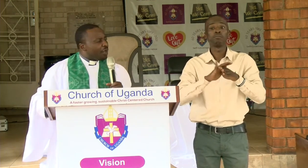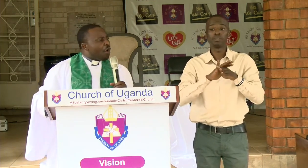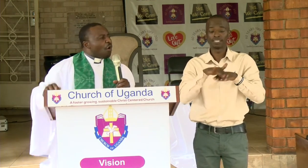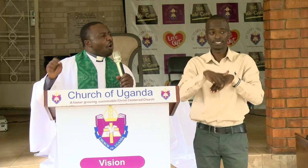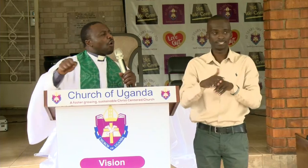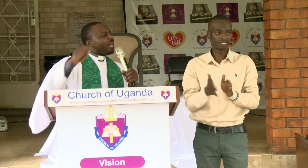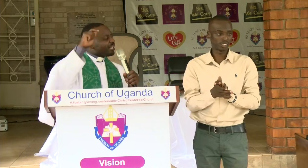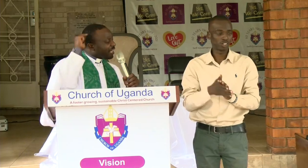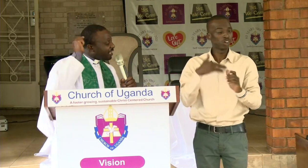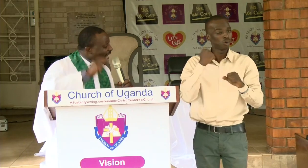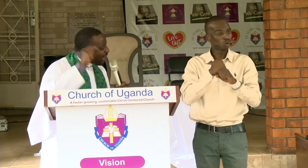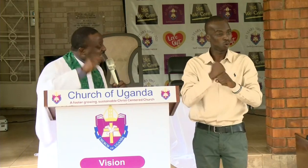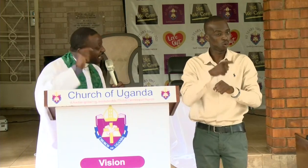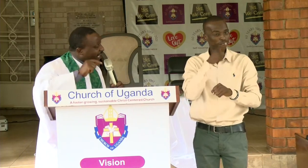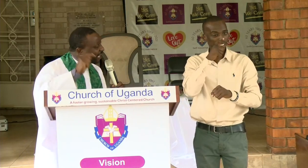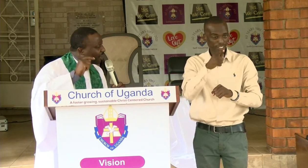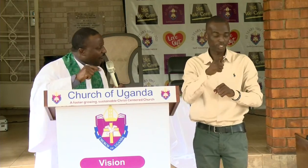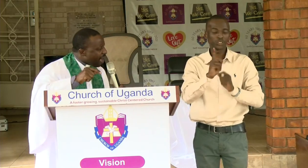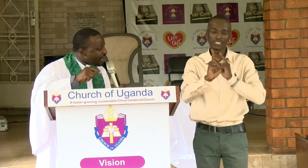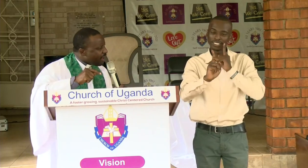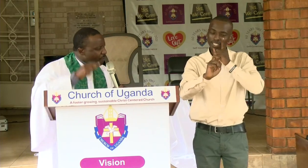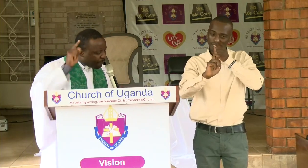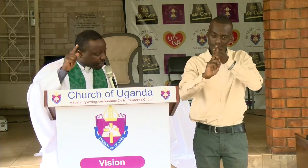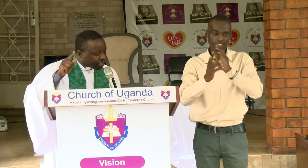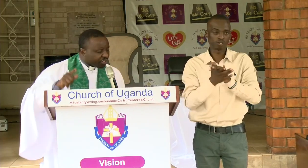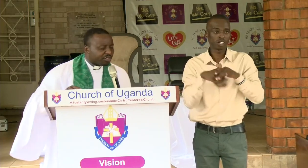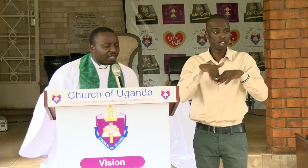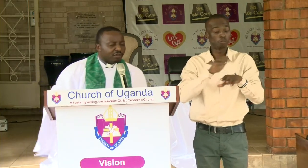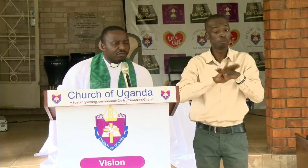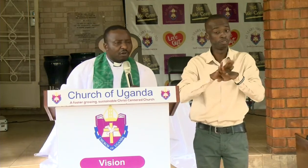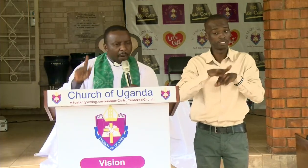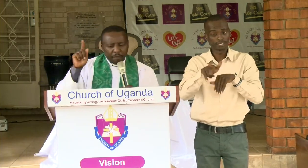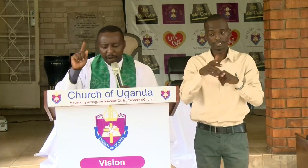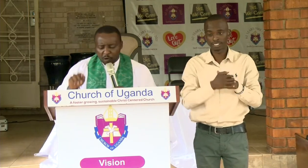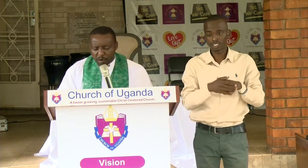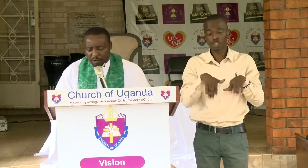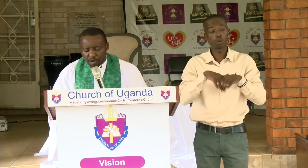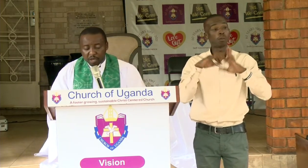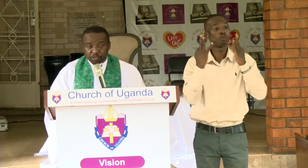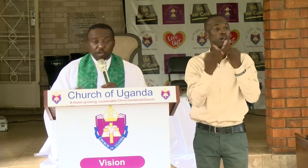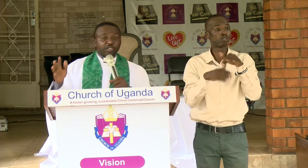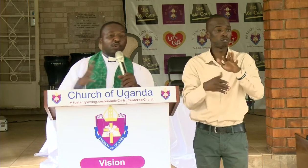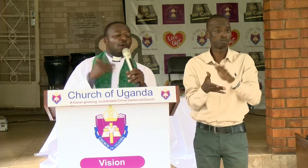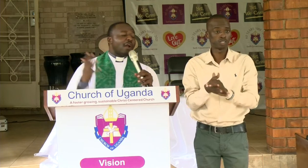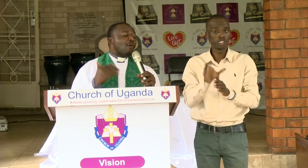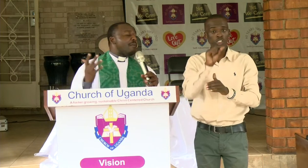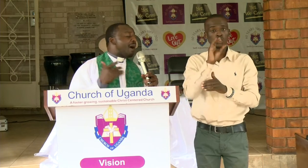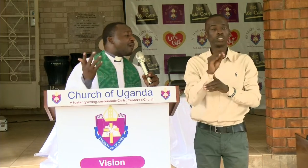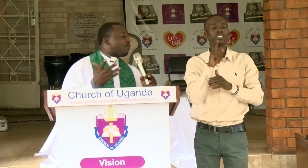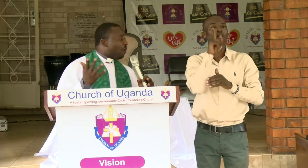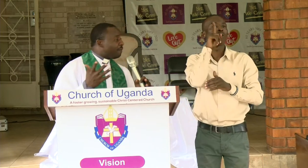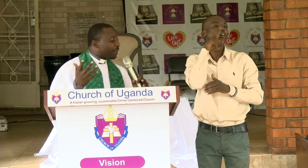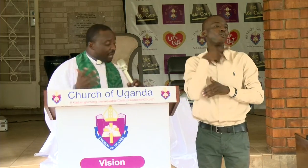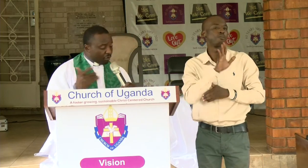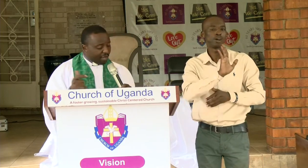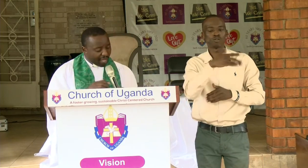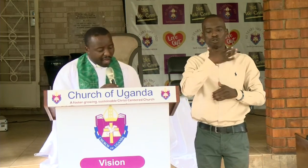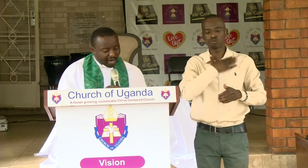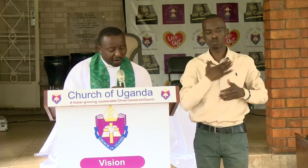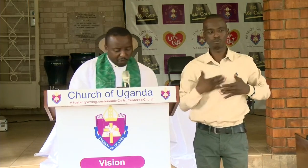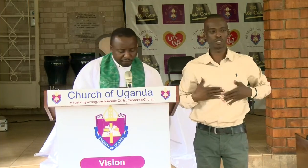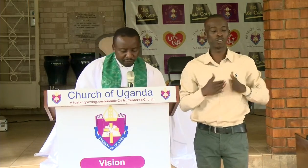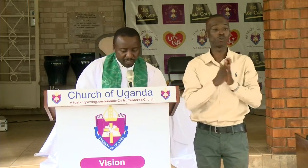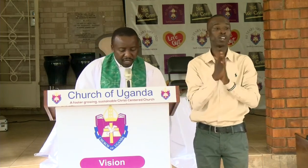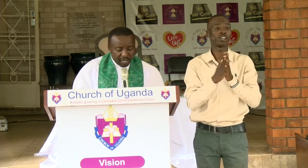eyo okole eche kyagendererwa mu business eyo oba mu makomo so sikwegomba akwo na